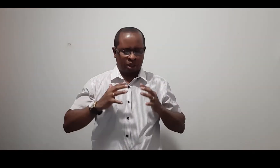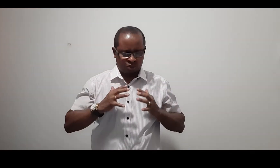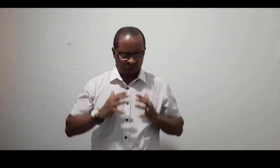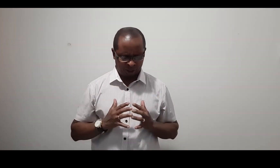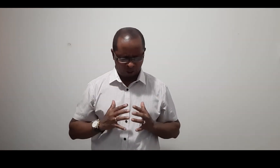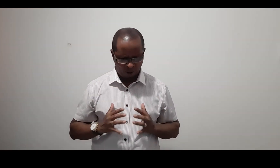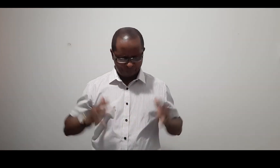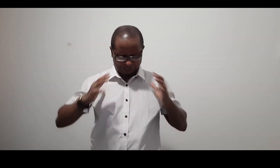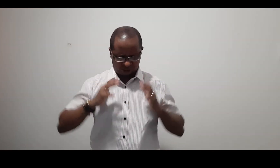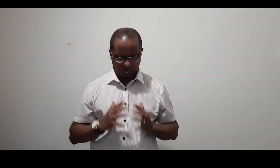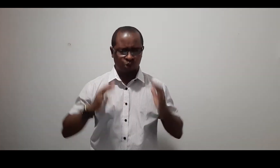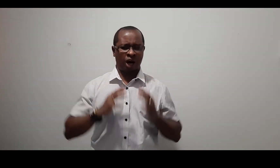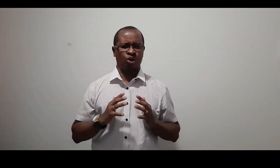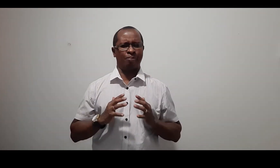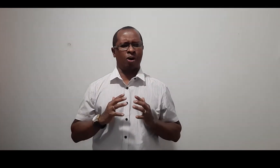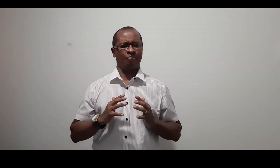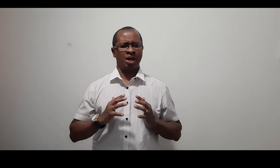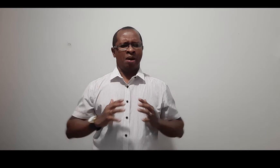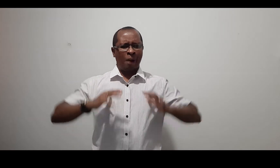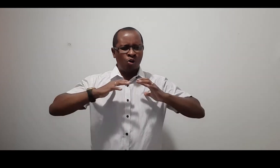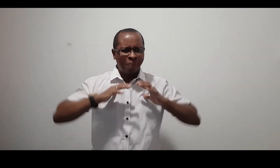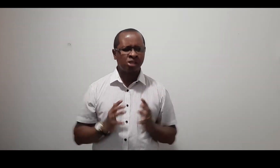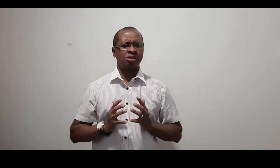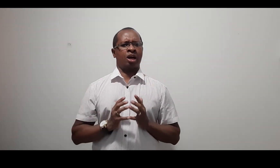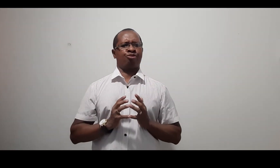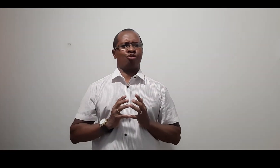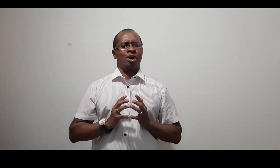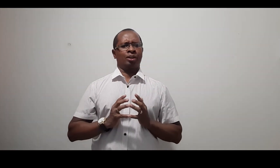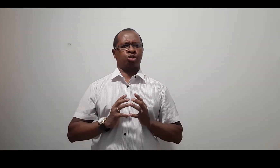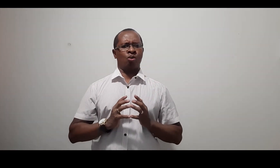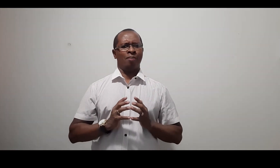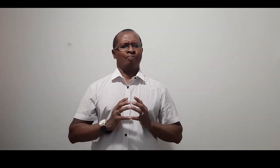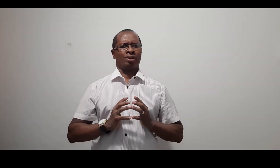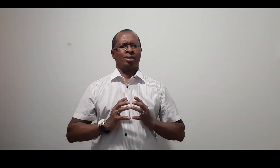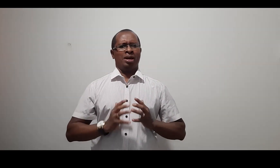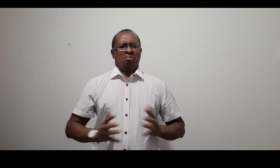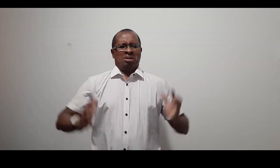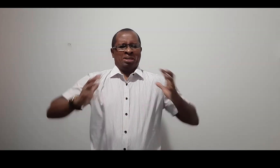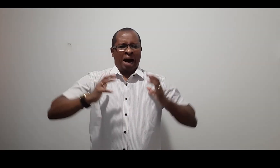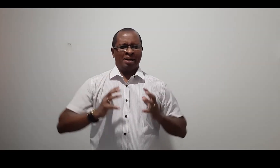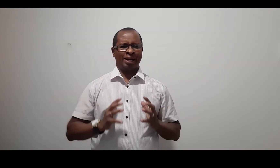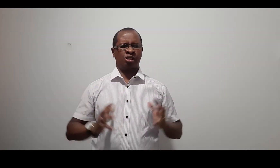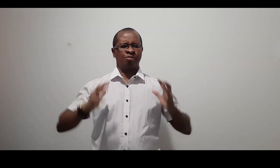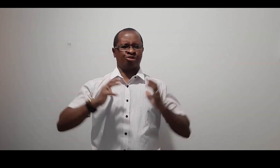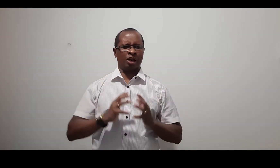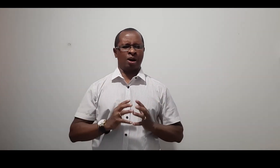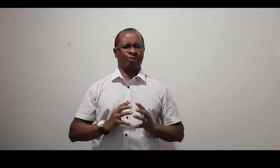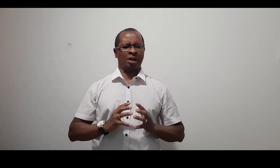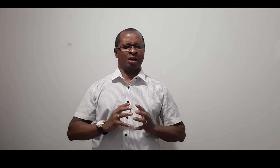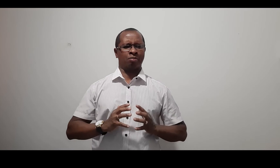ny teninao mba tsy anotako aminao, mba ho masina ilay fo de zao miaina sy mivelona amy tenin'andriamanitra